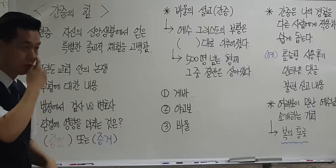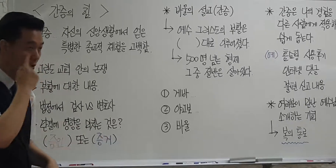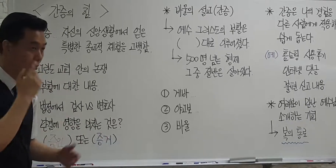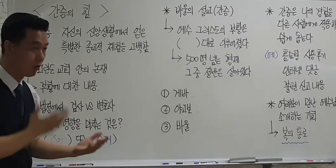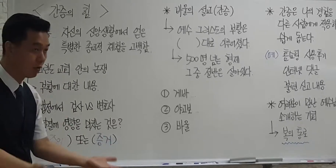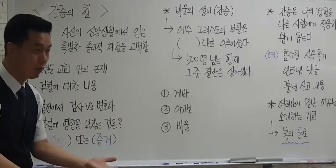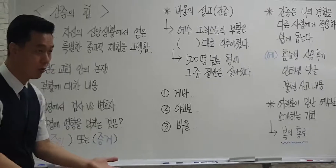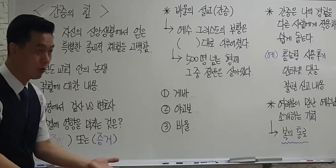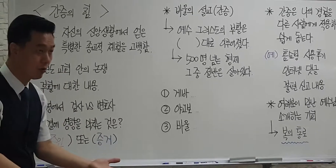증거.